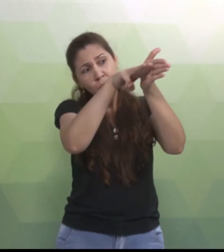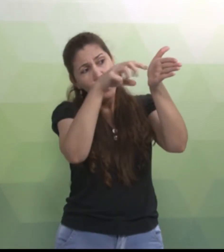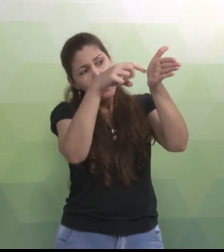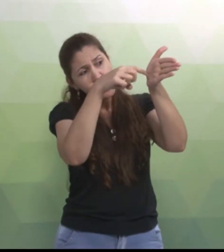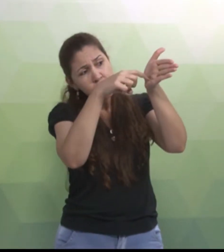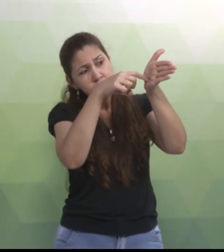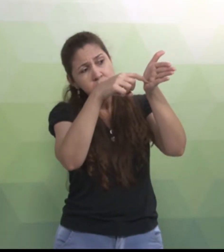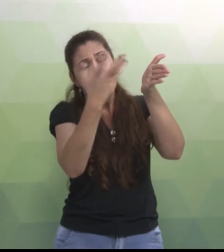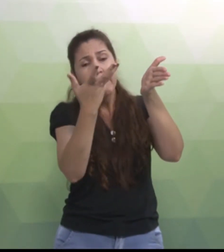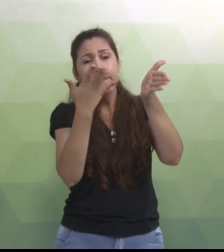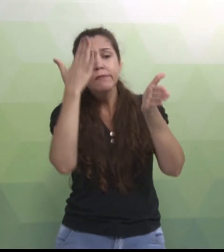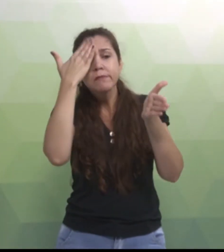Então, a metodologia,